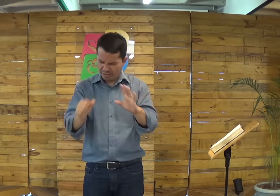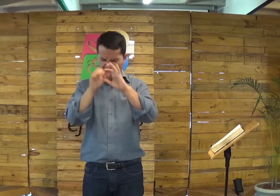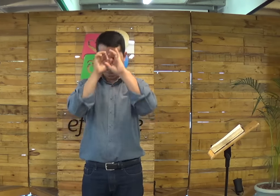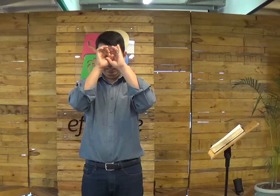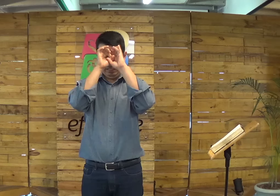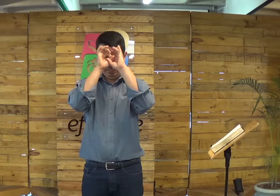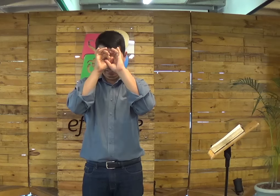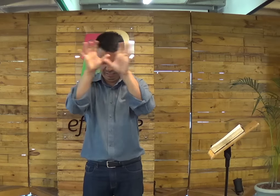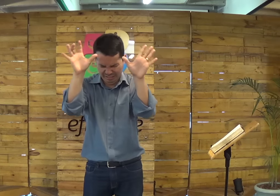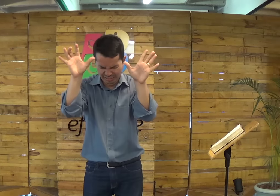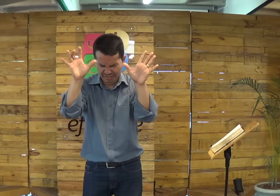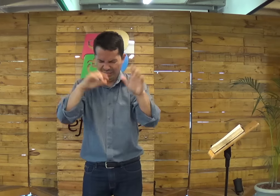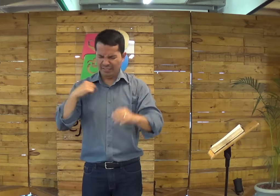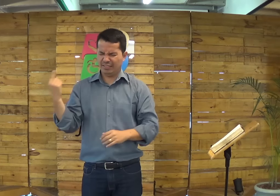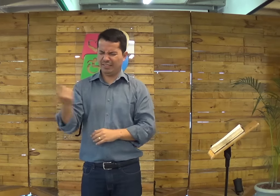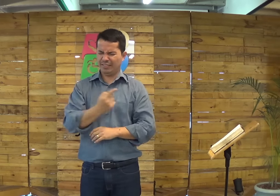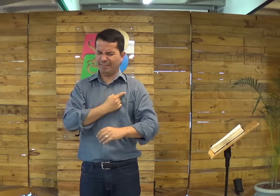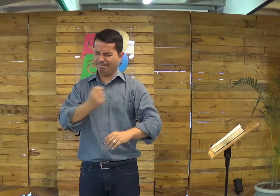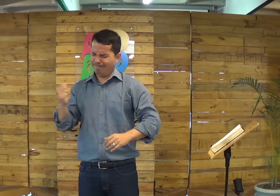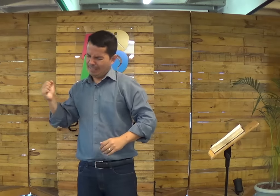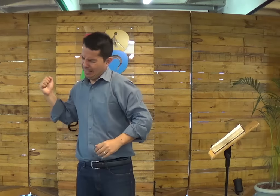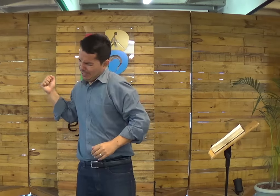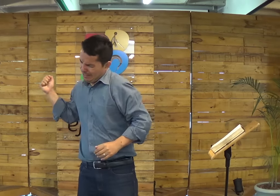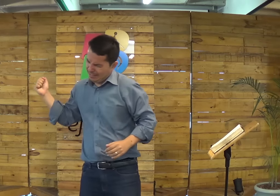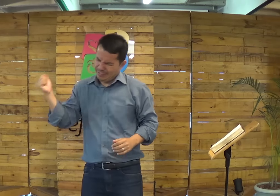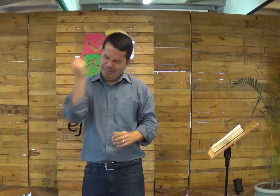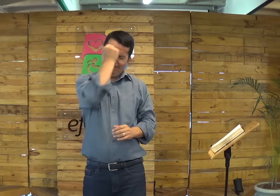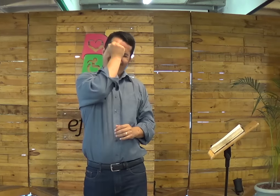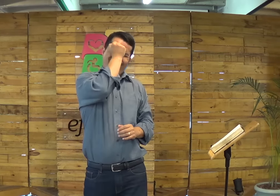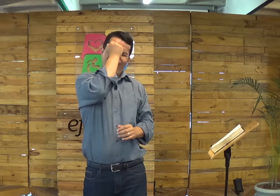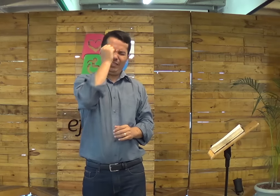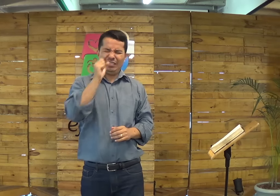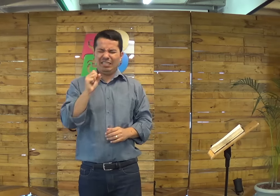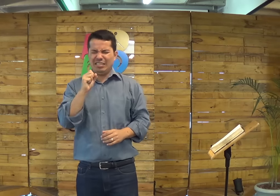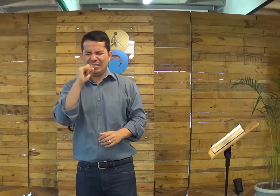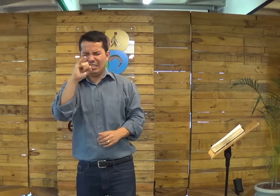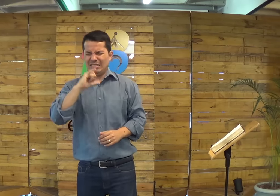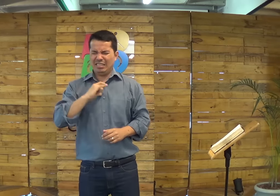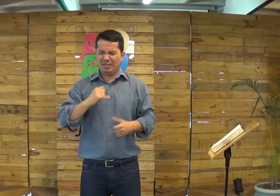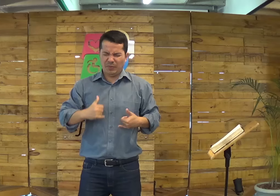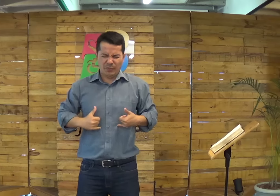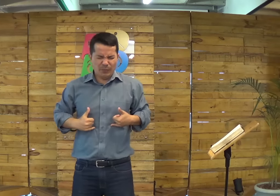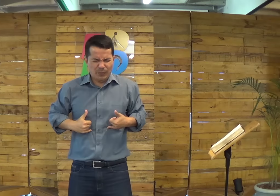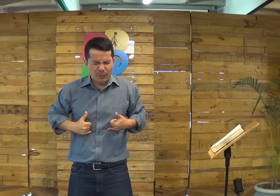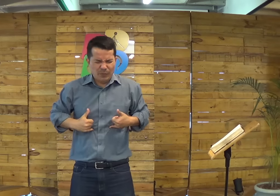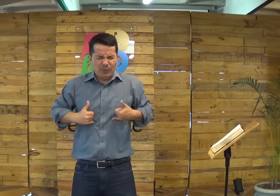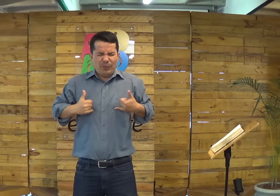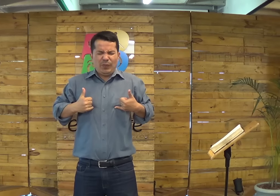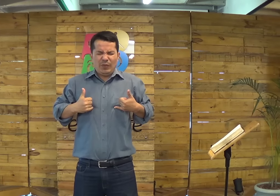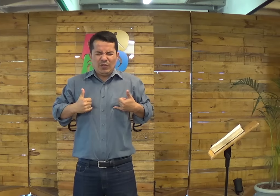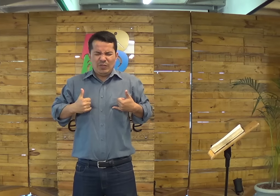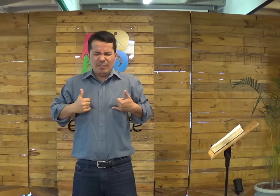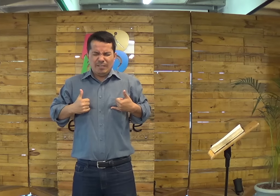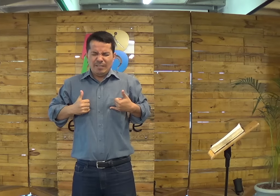Você pode você tem verdade para isso e nós nos arrependemos se nós temos